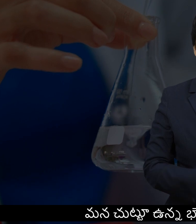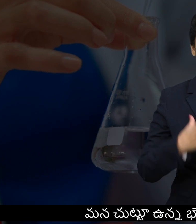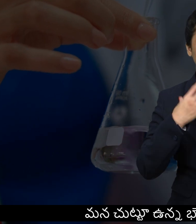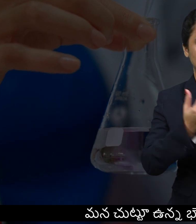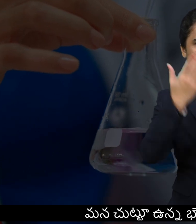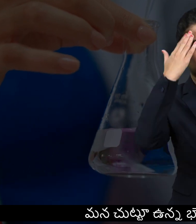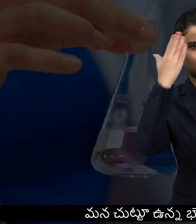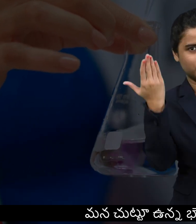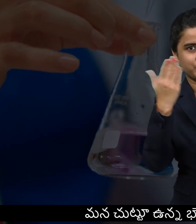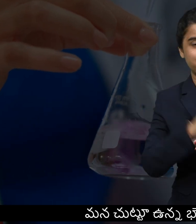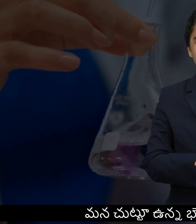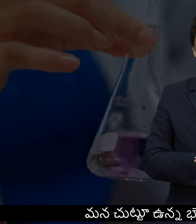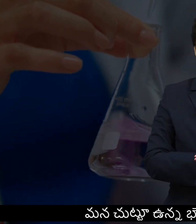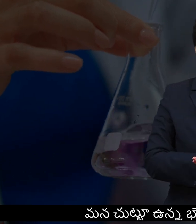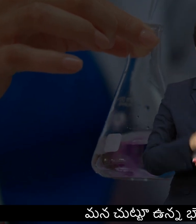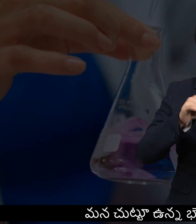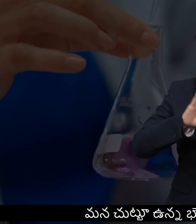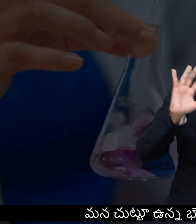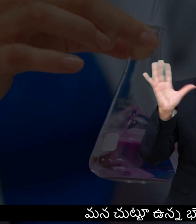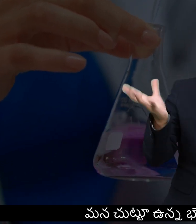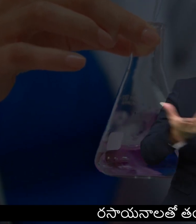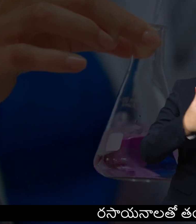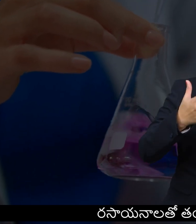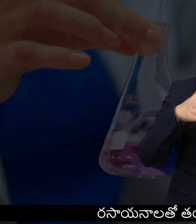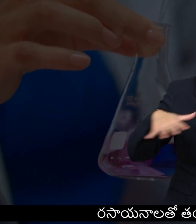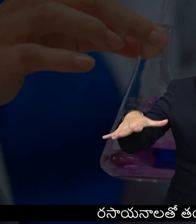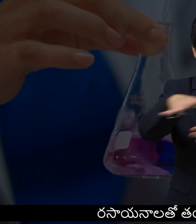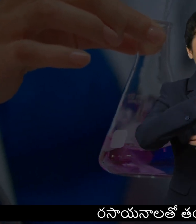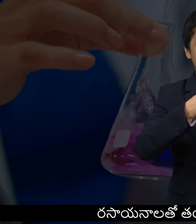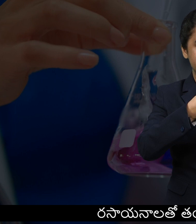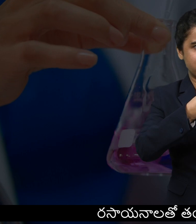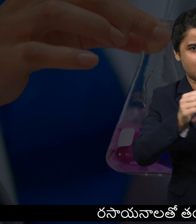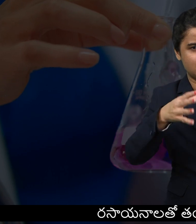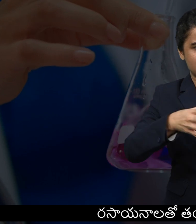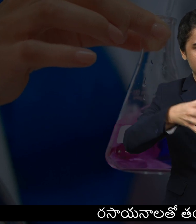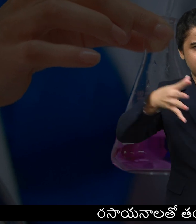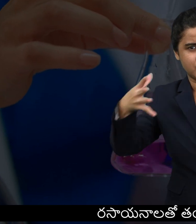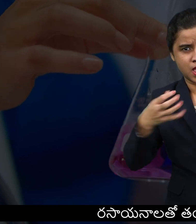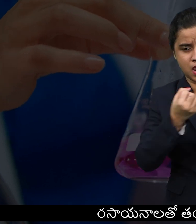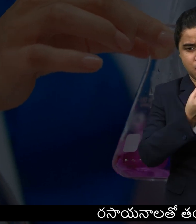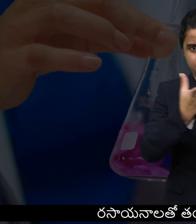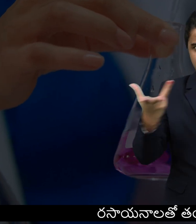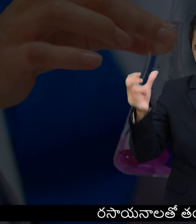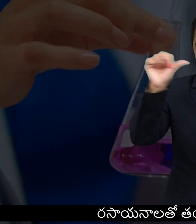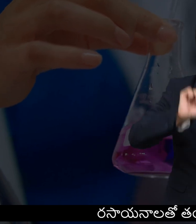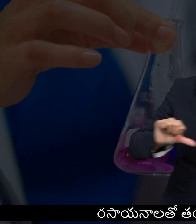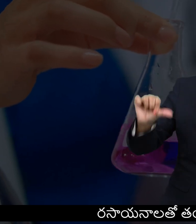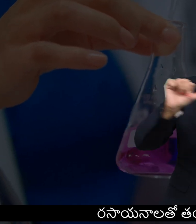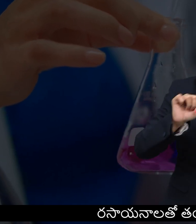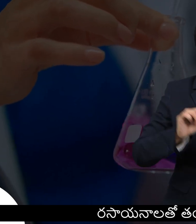మన చుట్టూ ఉన్న భౌతిక ప్రపంచం పెద్ద సంఖ్యలో రసాయనాలతో తయారైందని మనకు